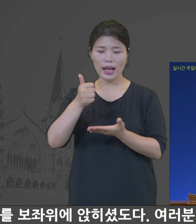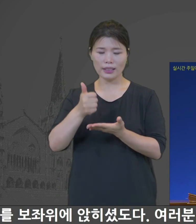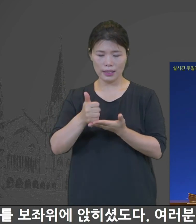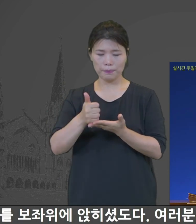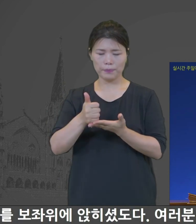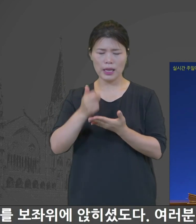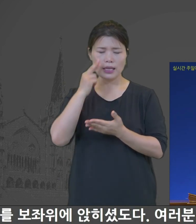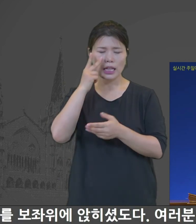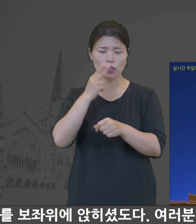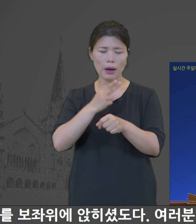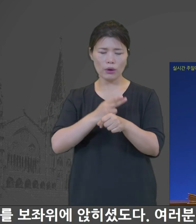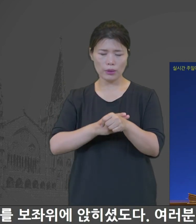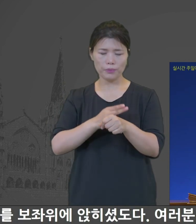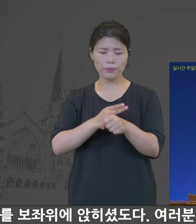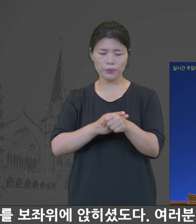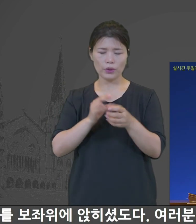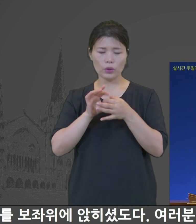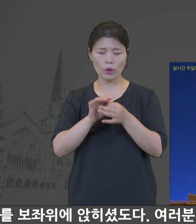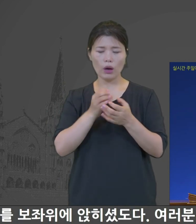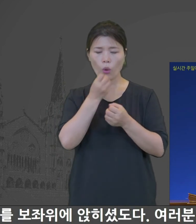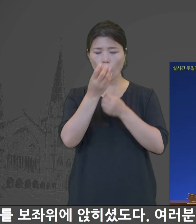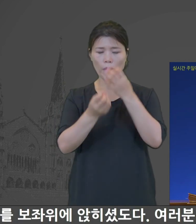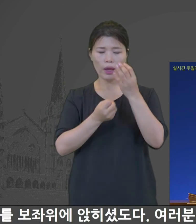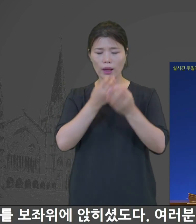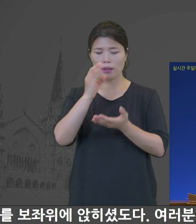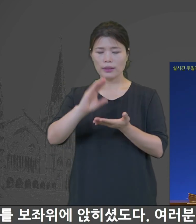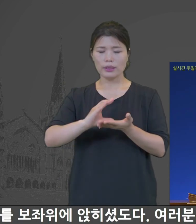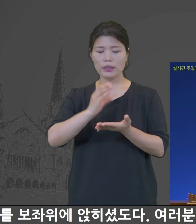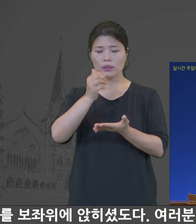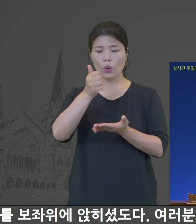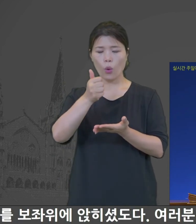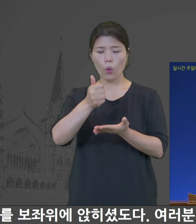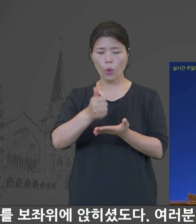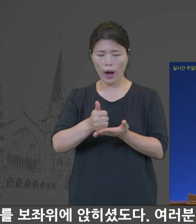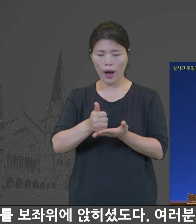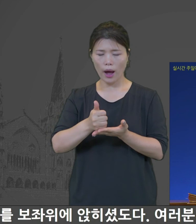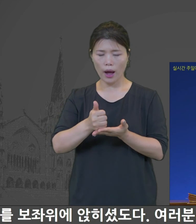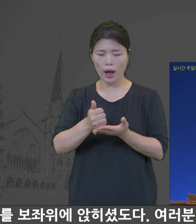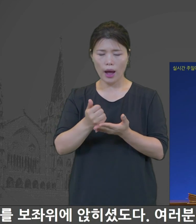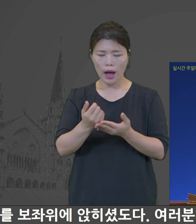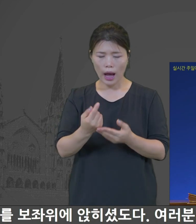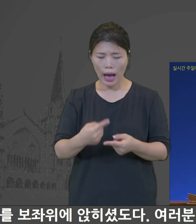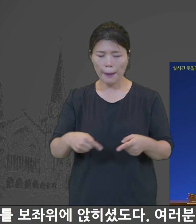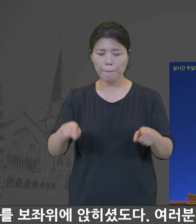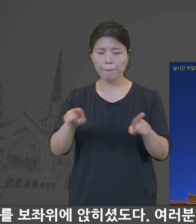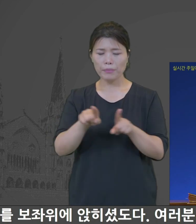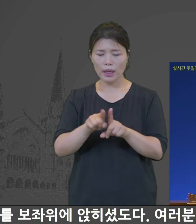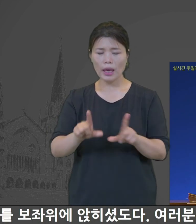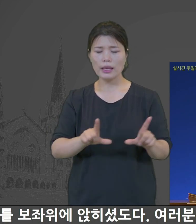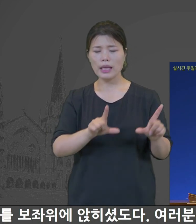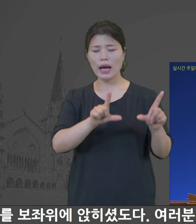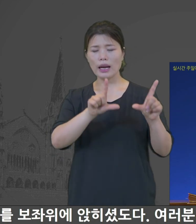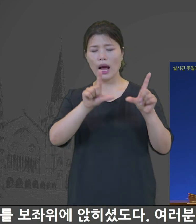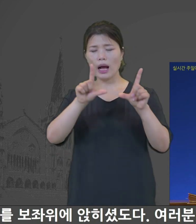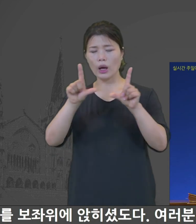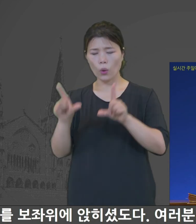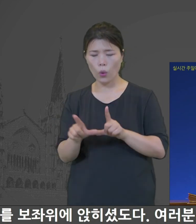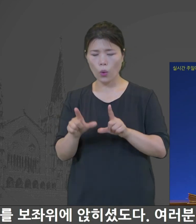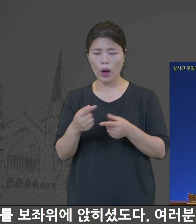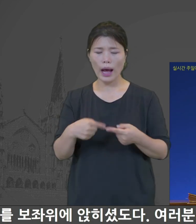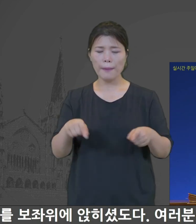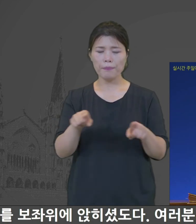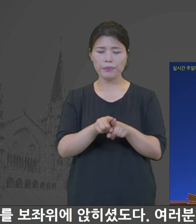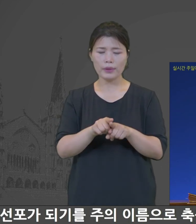사도 바울을 통하여 고백된 그리스도와 함께 살았고 함께